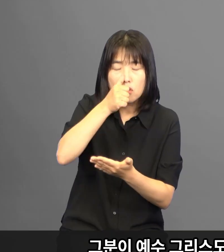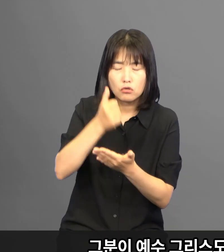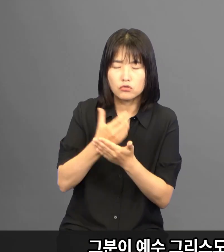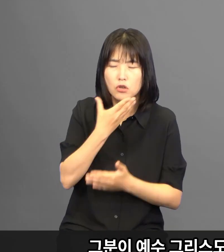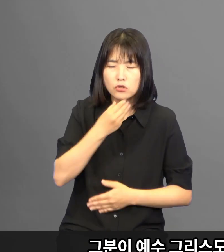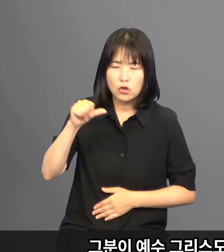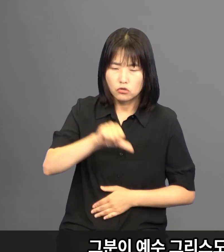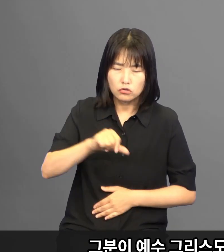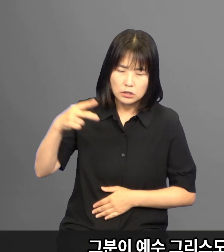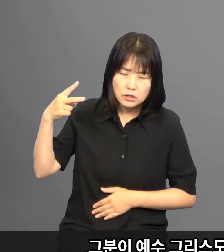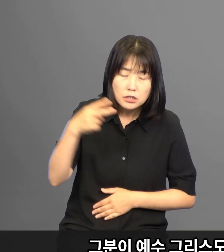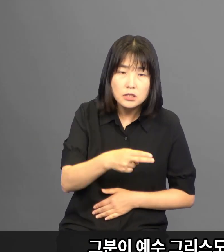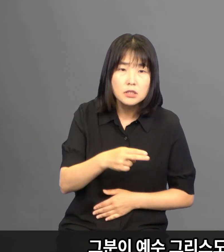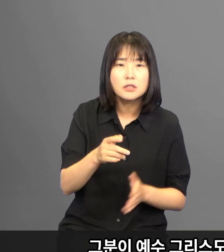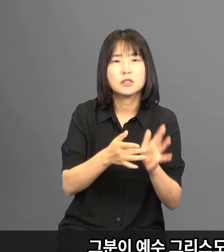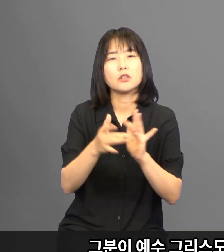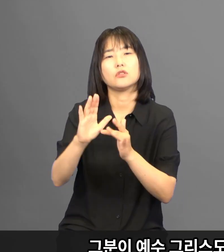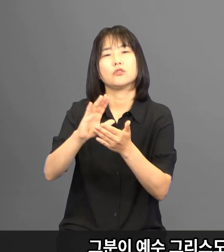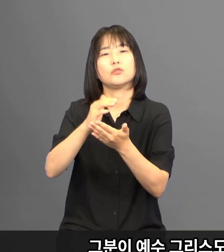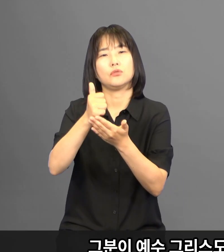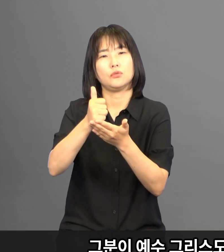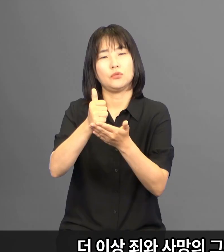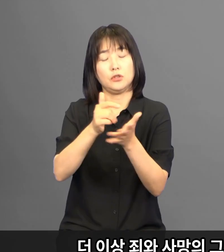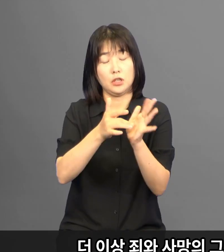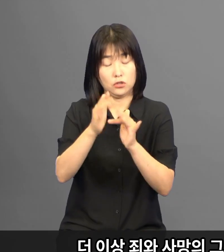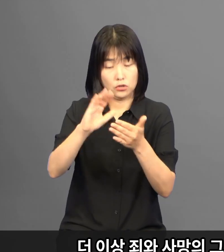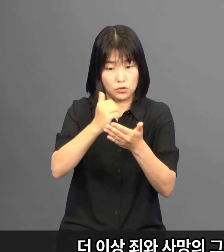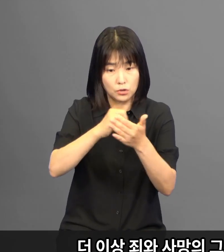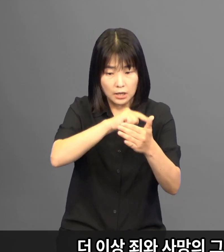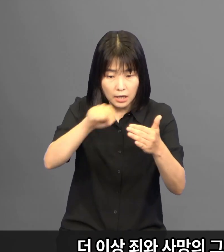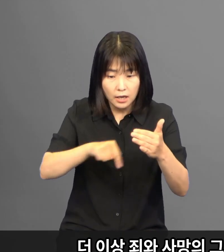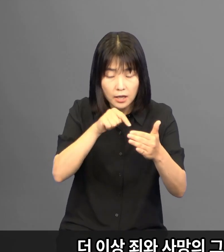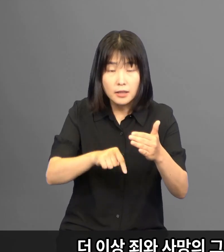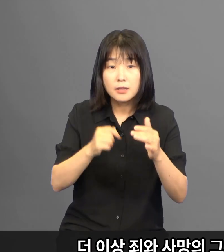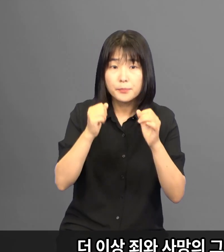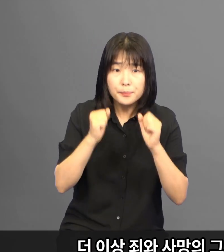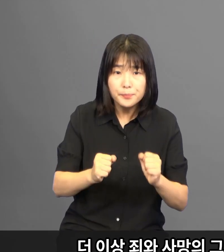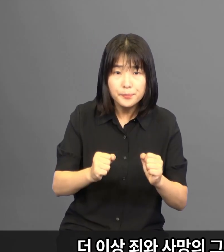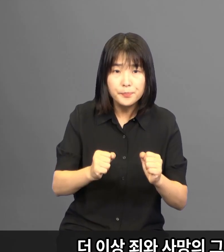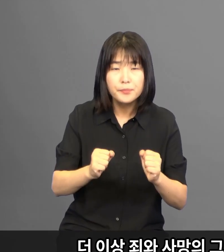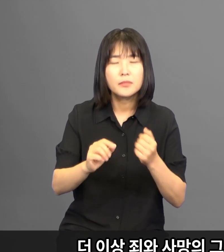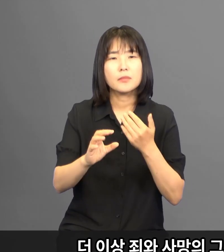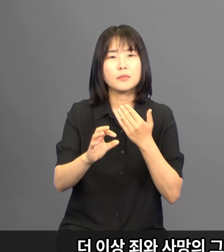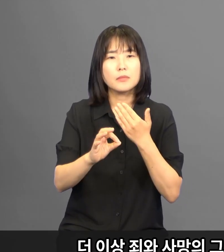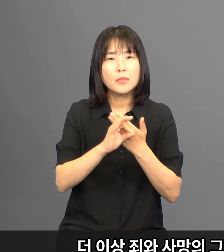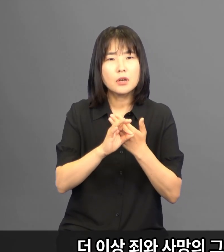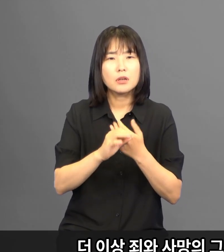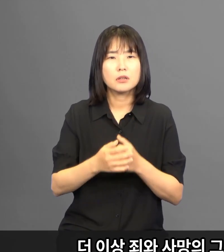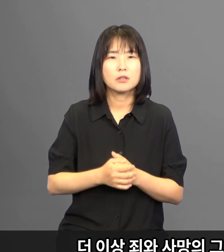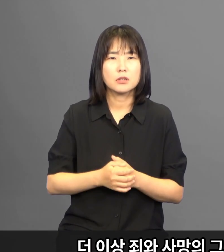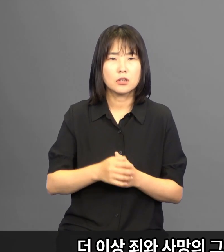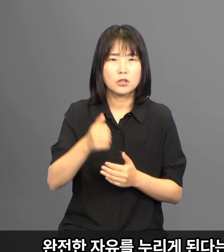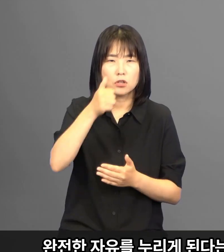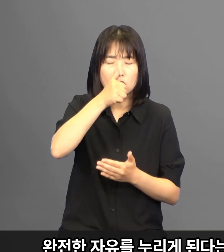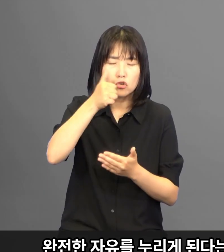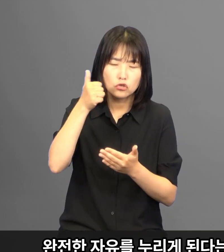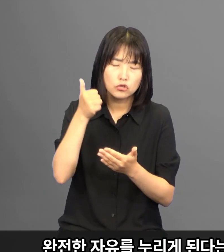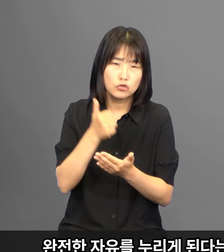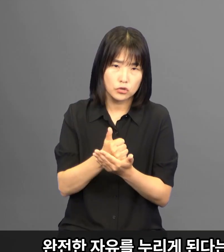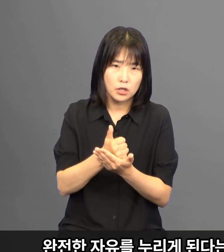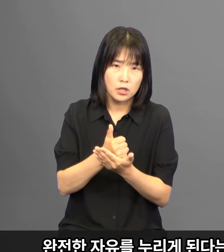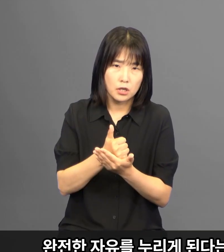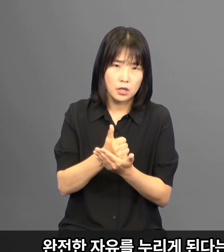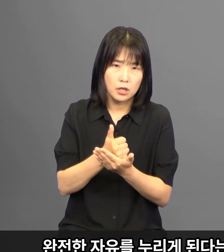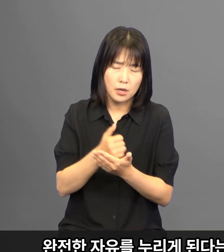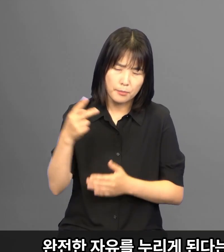그분이 예수 그리스도. 그래서 그분의 안에 있다면 더 이상 죄와 사망의 그 쇠사슬에 매이는 것이 아니라 완전한